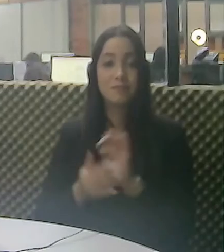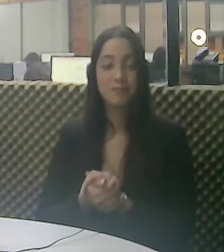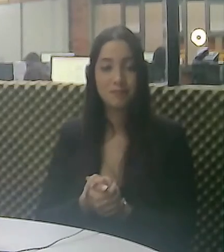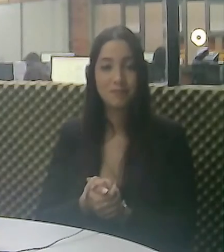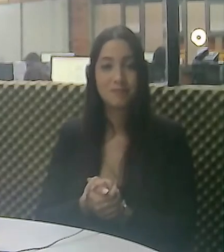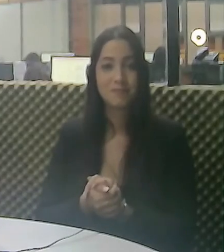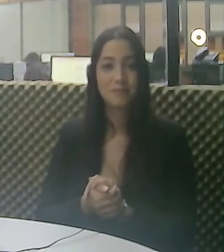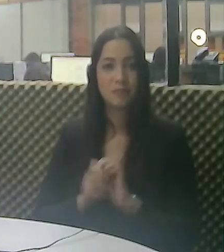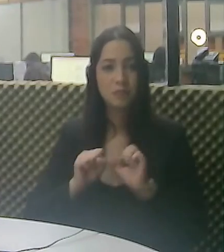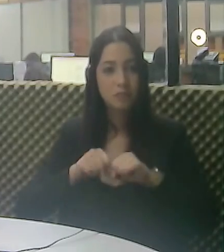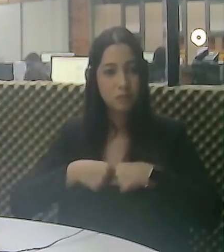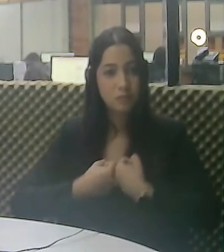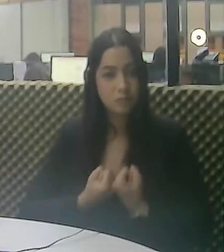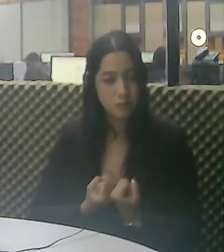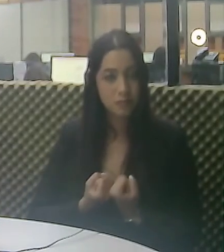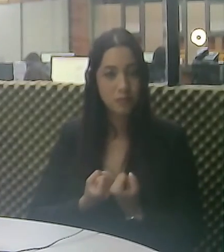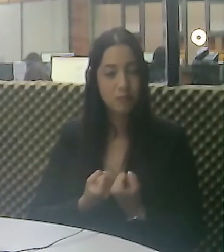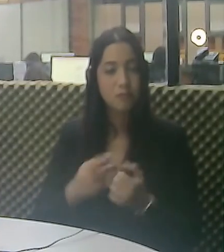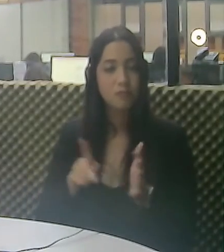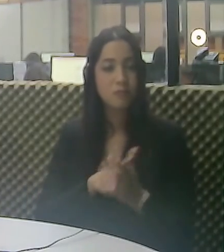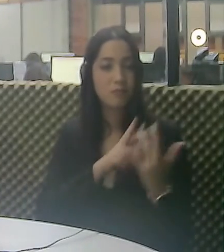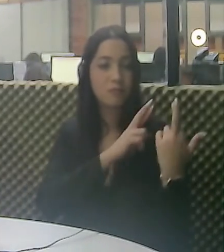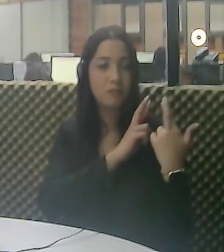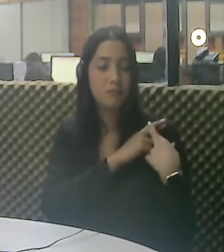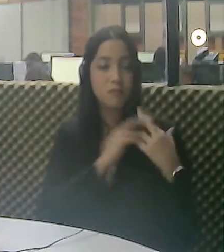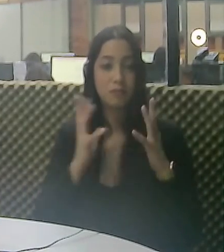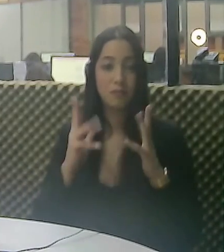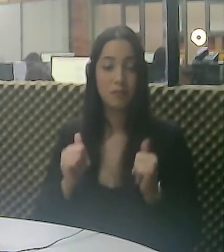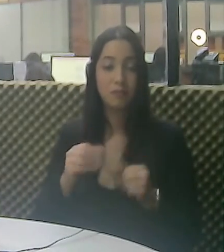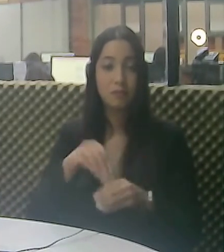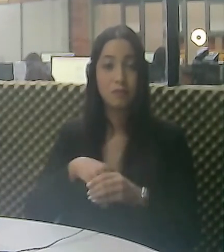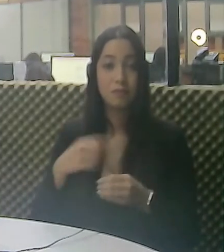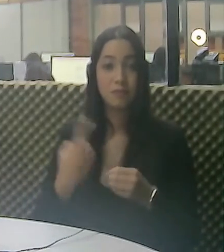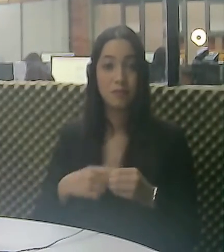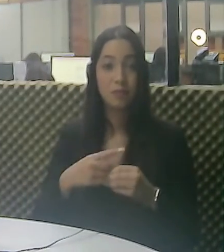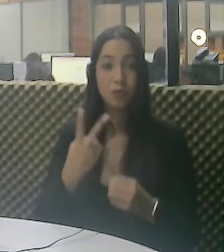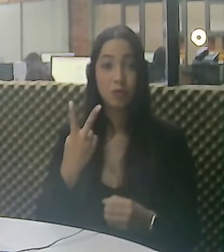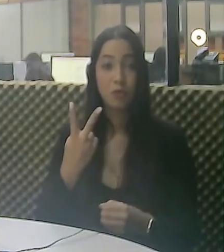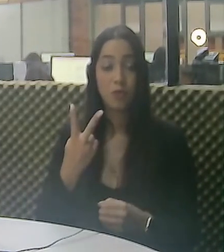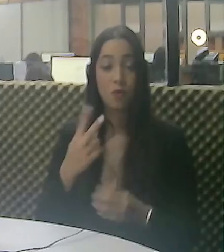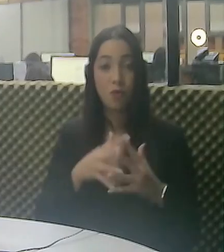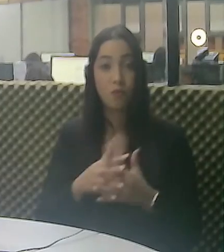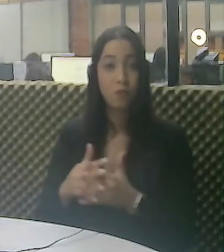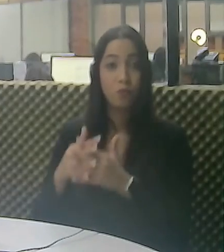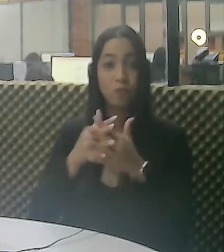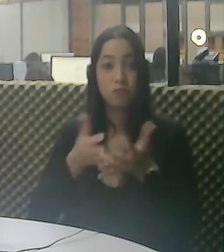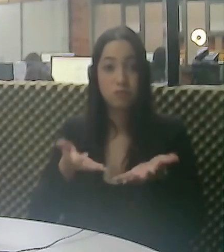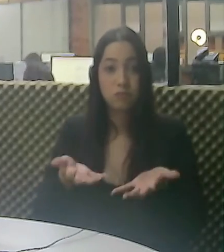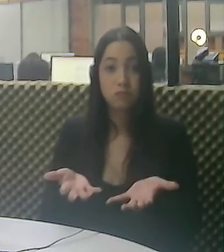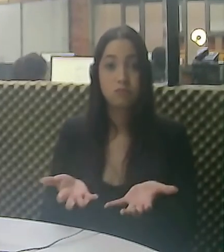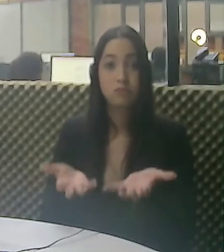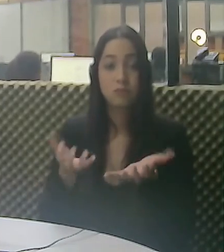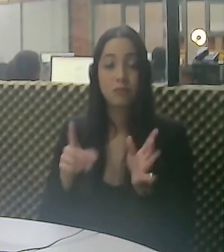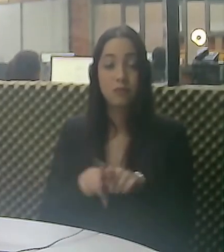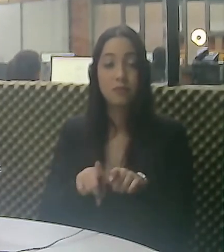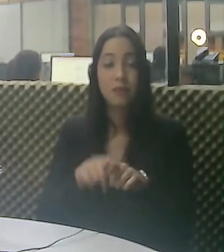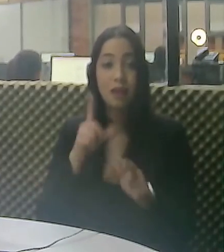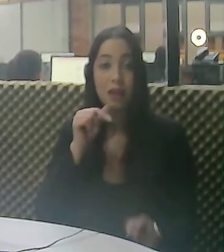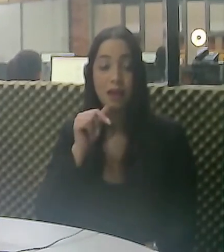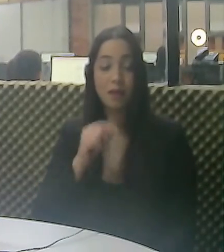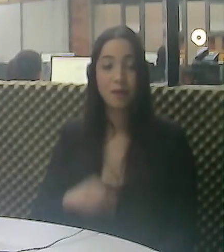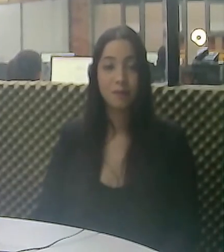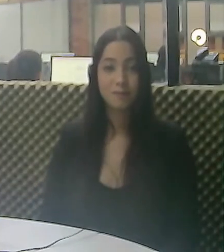o empenho da equipe da divisão de limpeza urbana contou com suporte de dois caminhões com caçamba e um caminhão-pipa